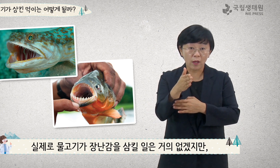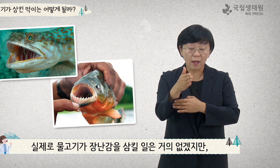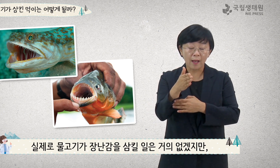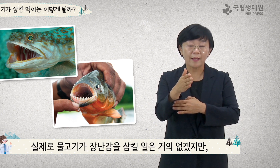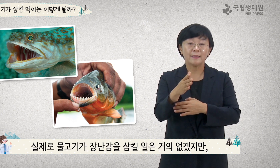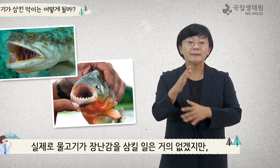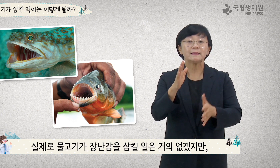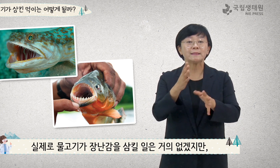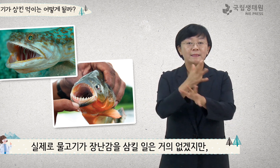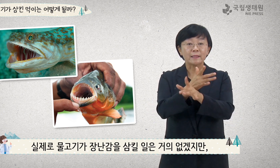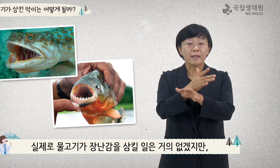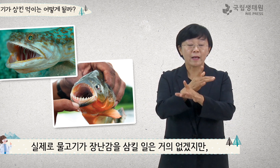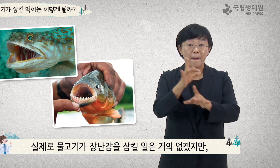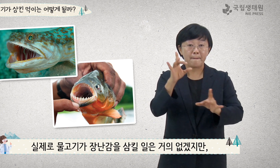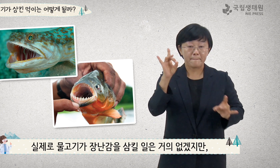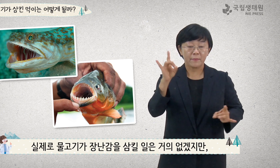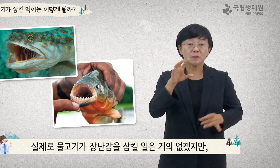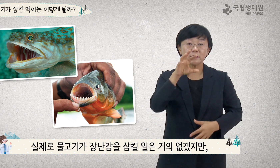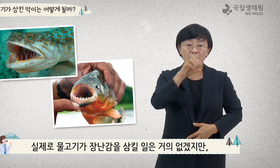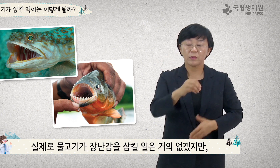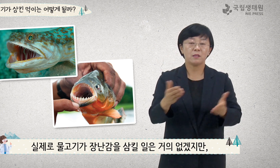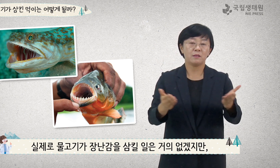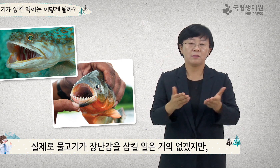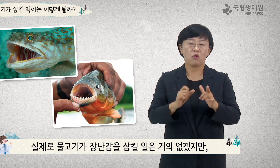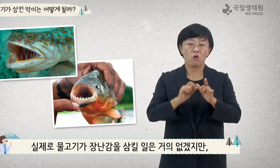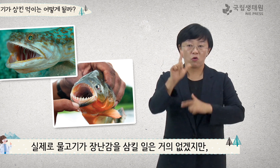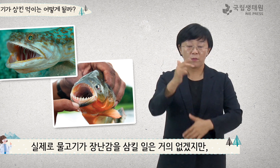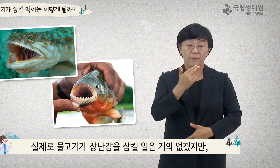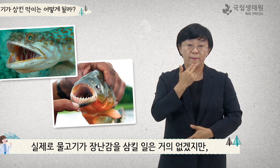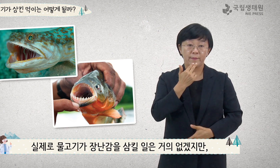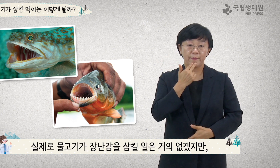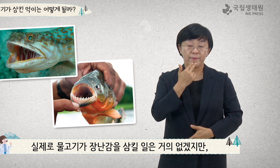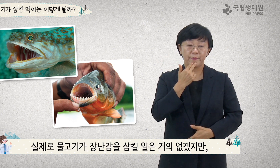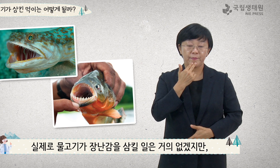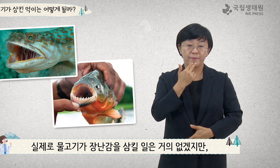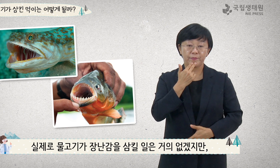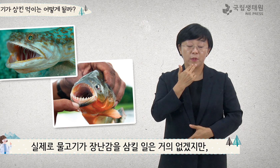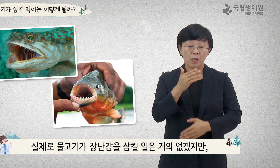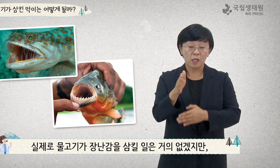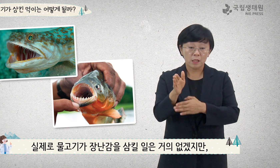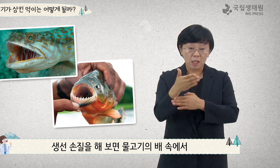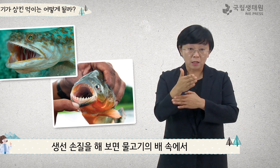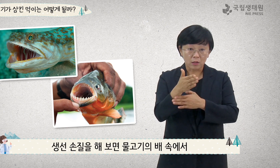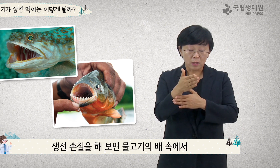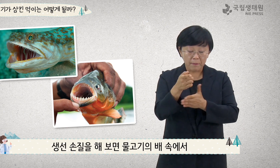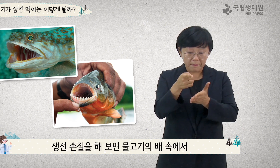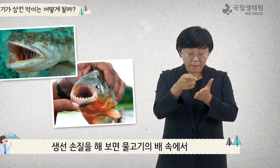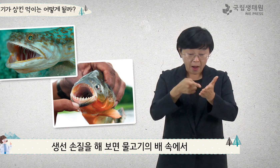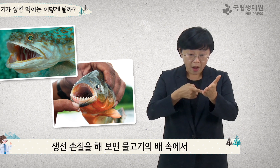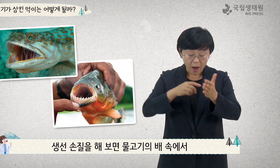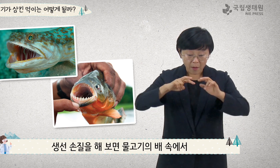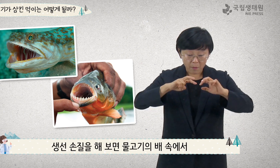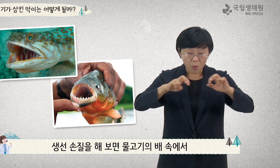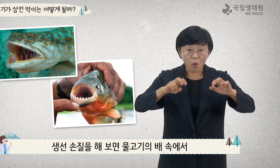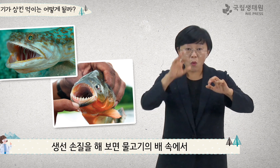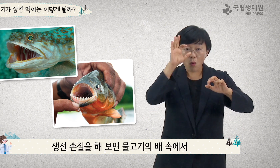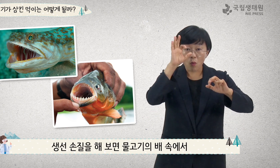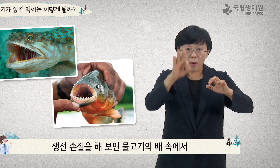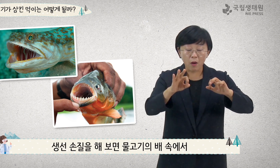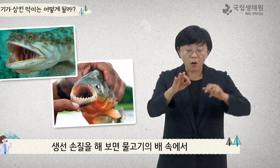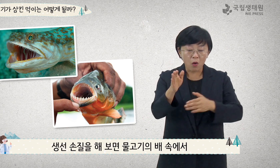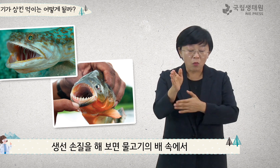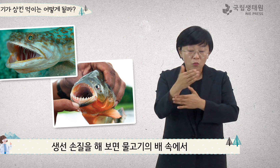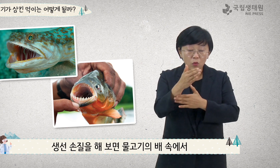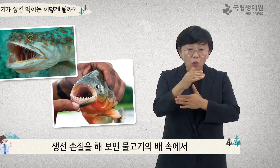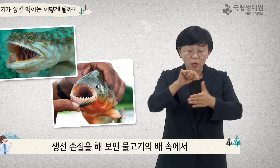실제로 물고기가 장난감을 삼킬 일은 거의 없겠지만 생선 손질을 해보면